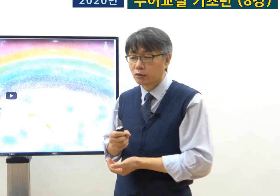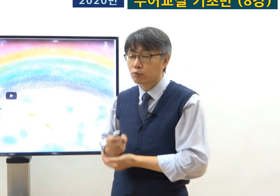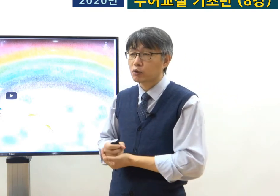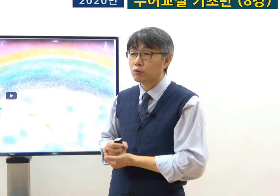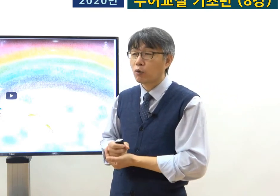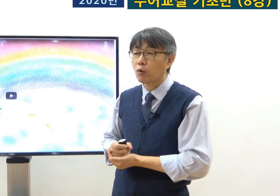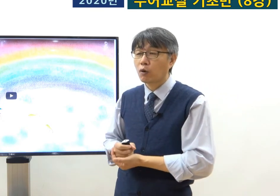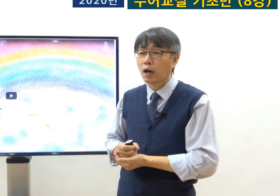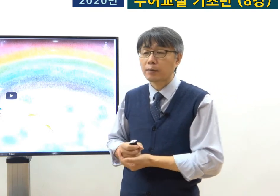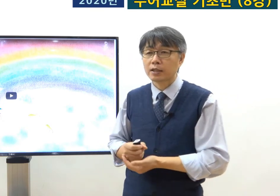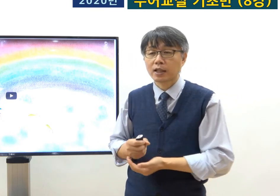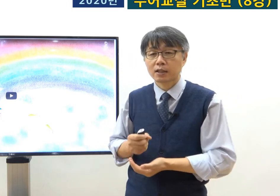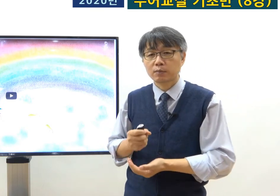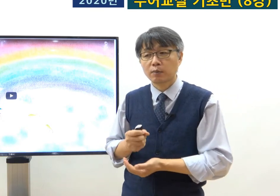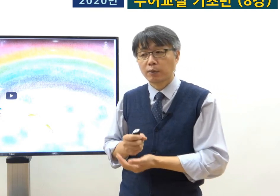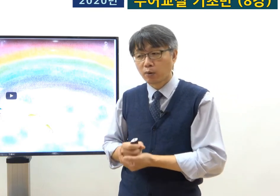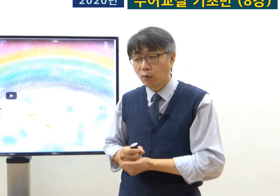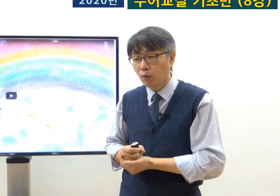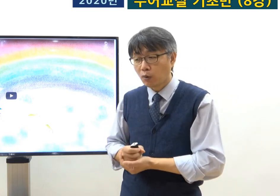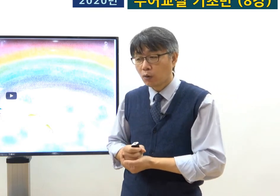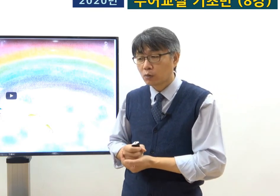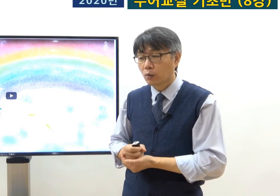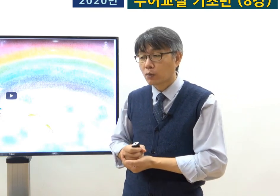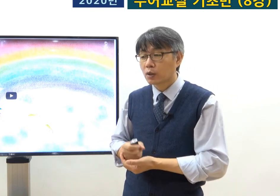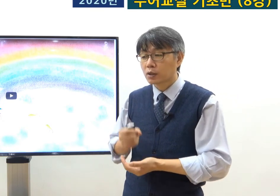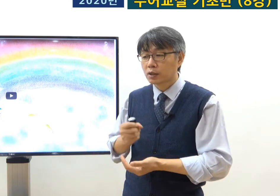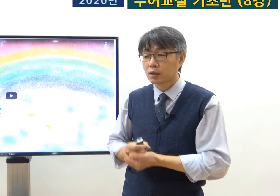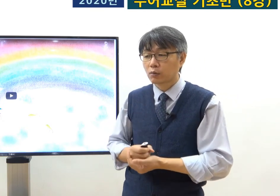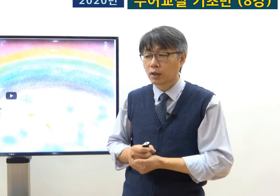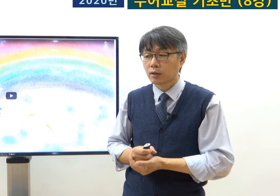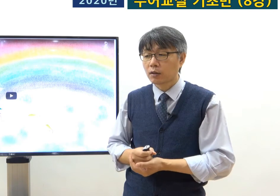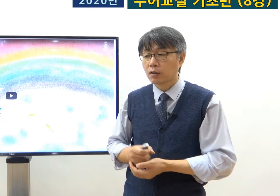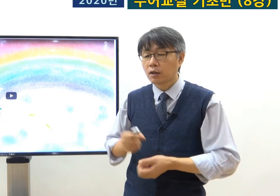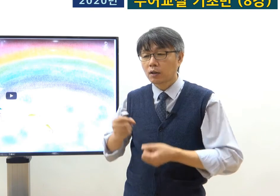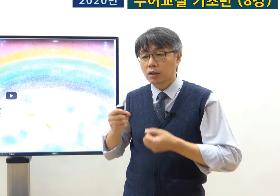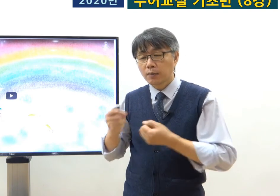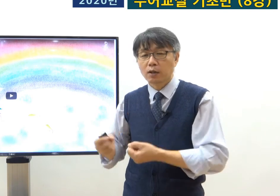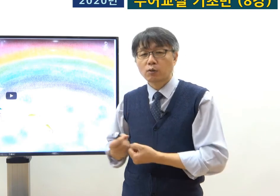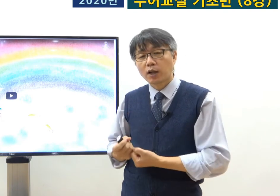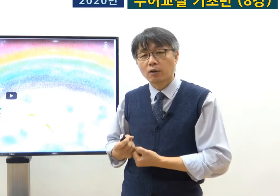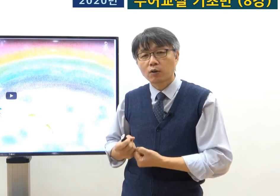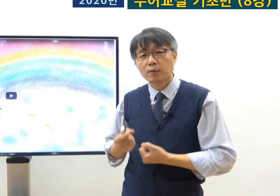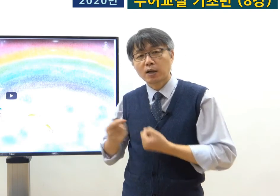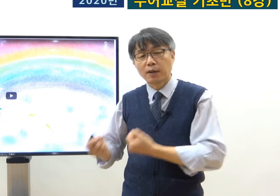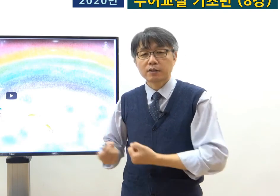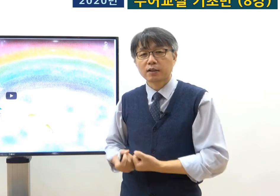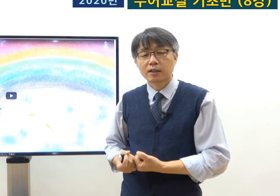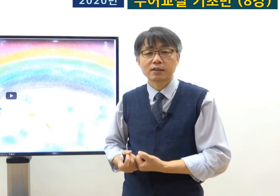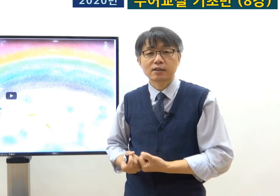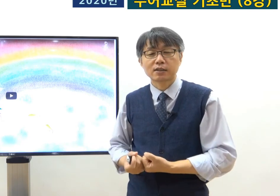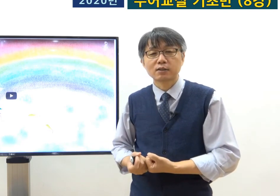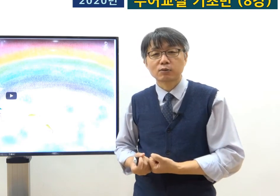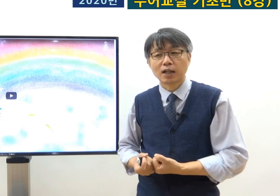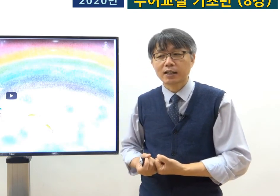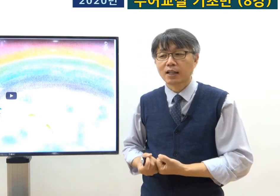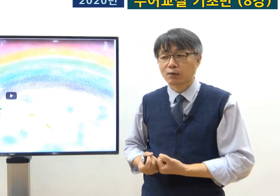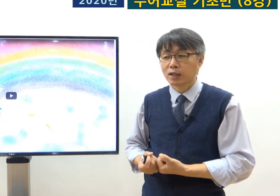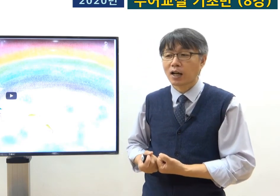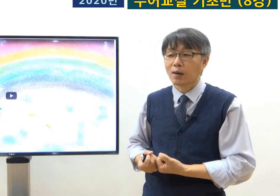꿈을 꾸고 함께 살아가는 법을 배우고 또 그 일들을 통해서 희망을 노래하고 희망을 만들어가는 일들을 우리가 한다라고